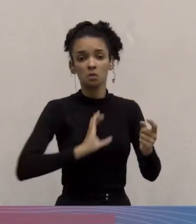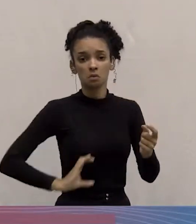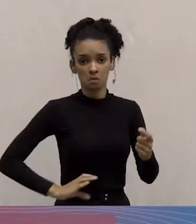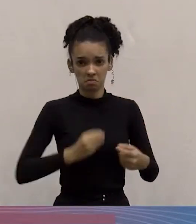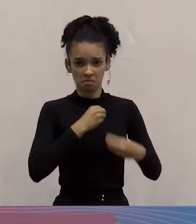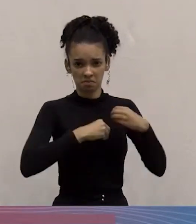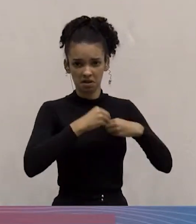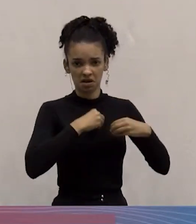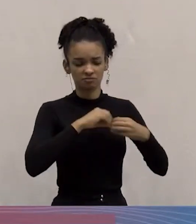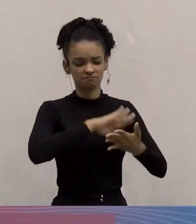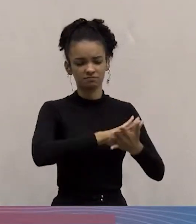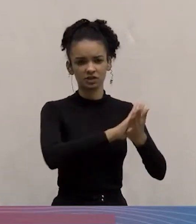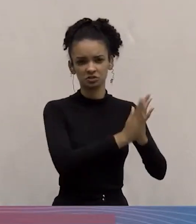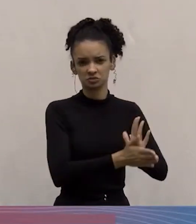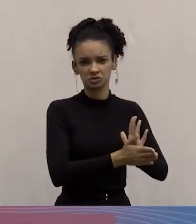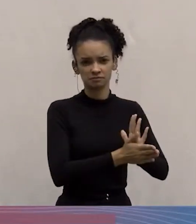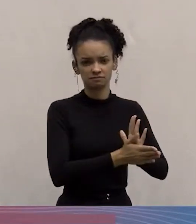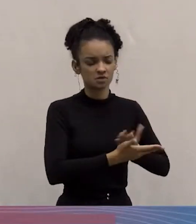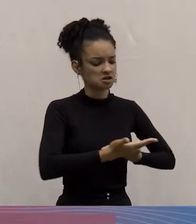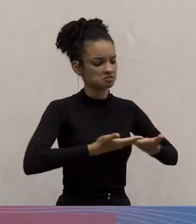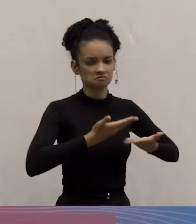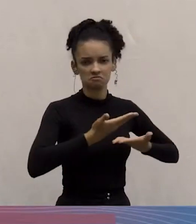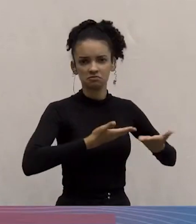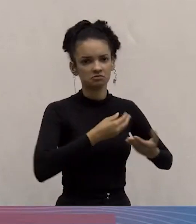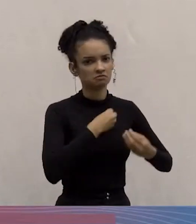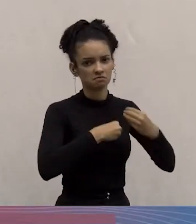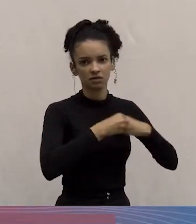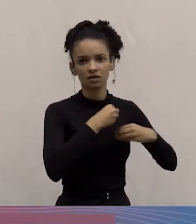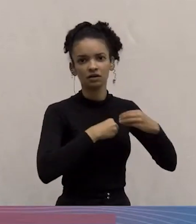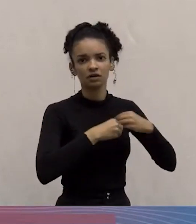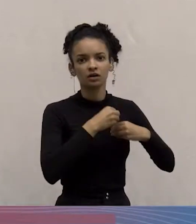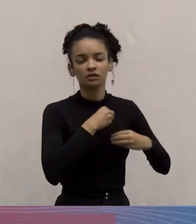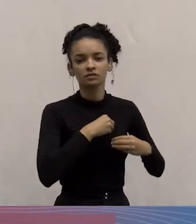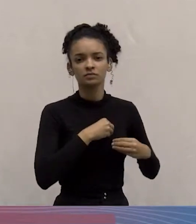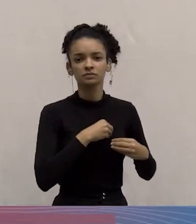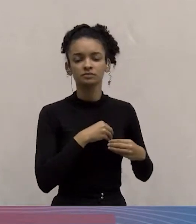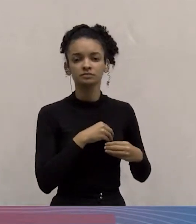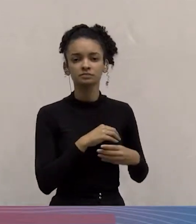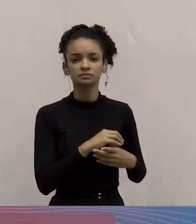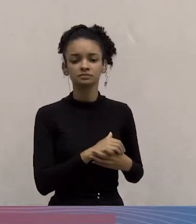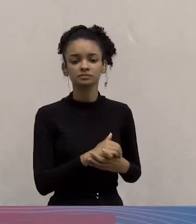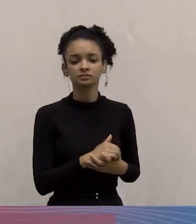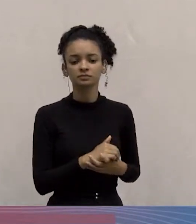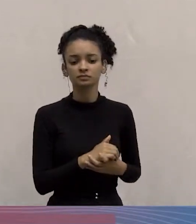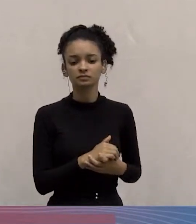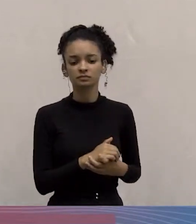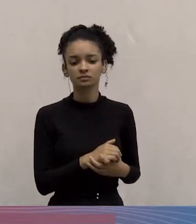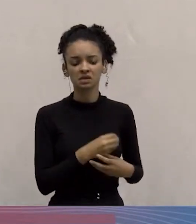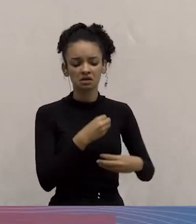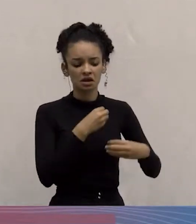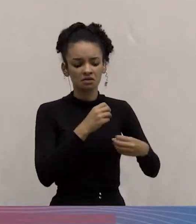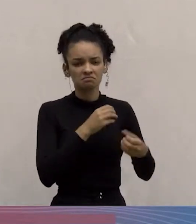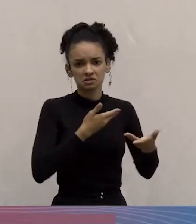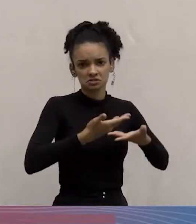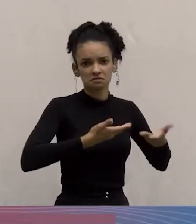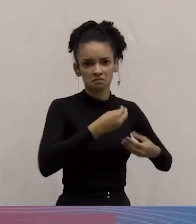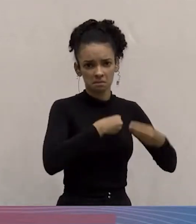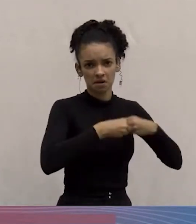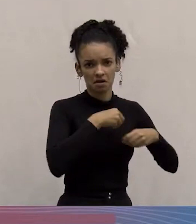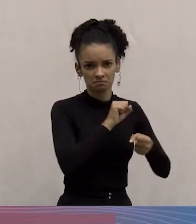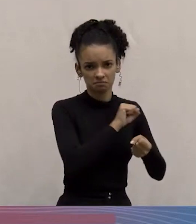destruído e não sirvamos o pecado como escravo.